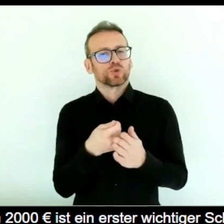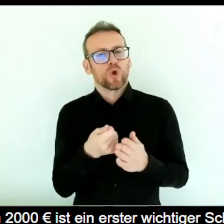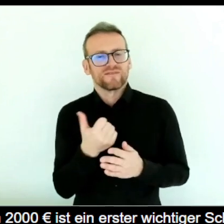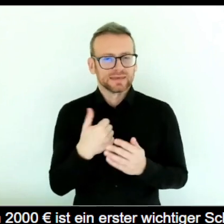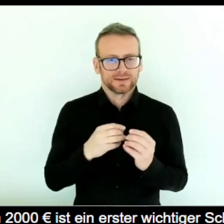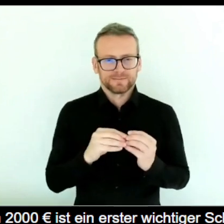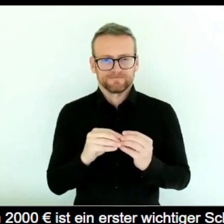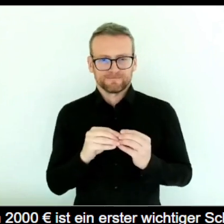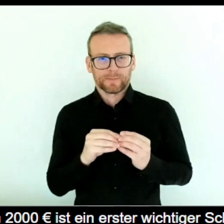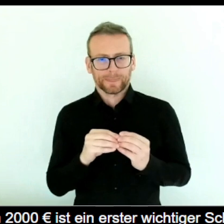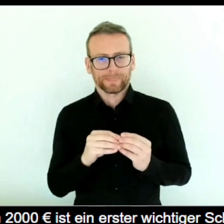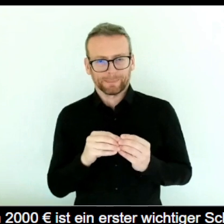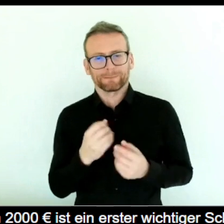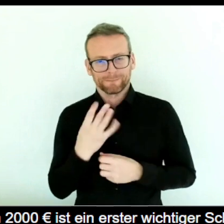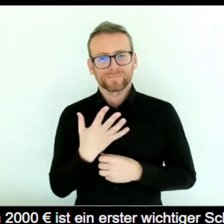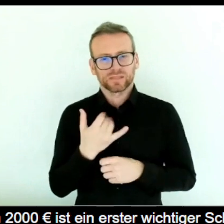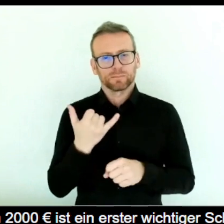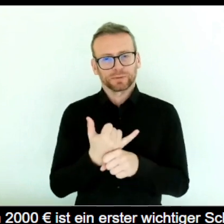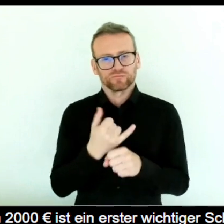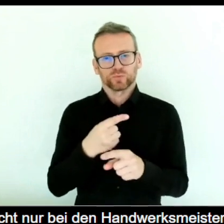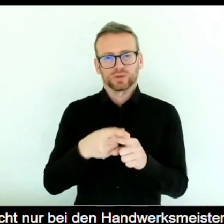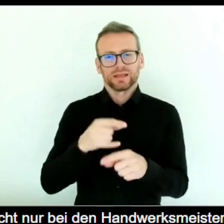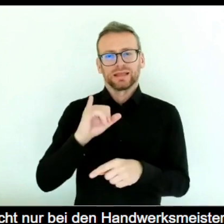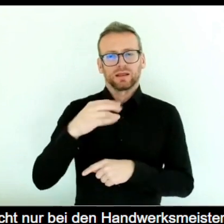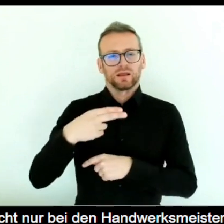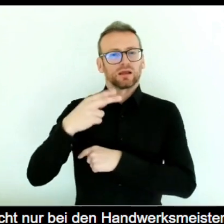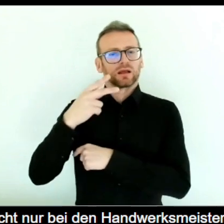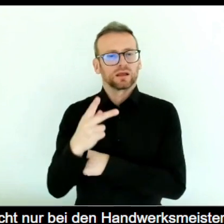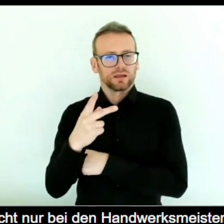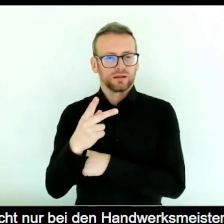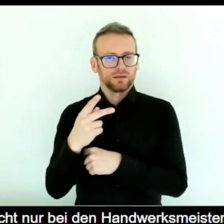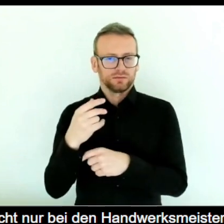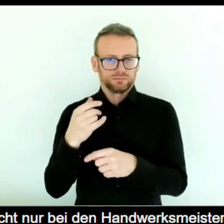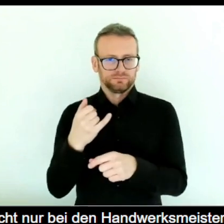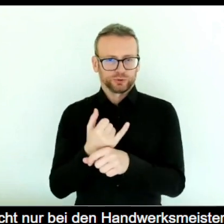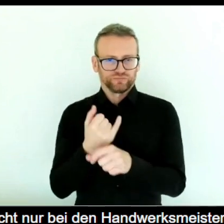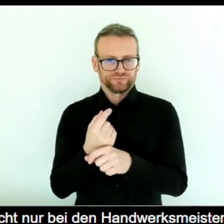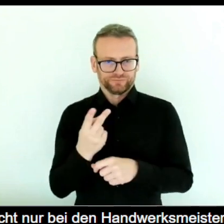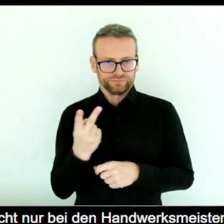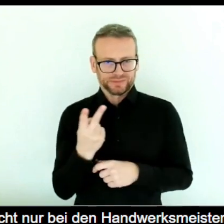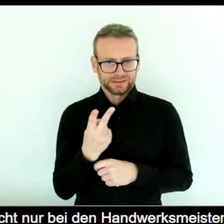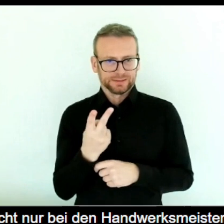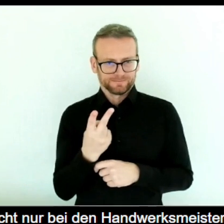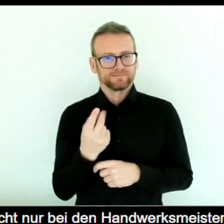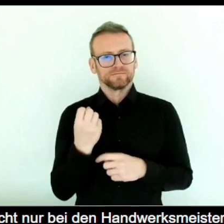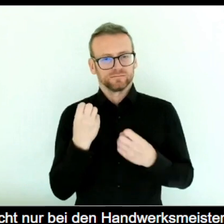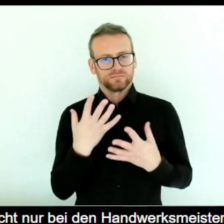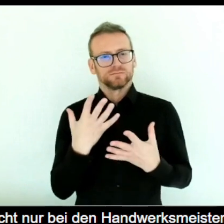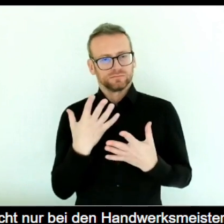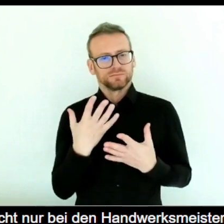sehen, dass wir neben der akademischen Ausbildung auch die berufliche Ausbildung sehr stark pushen müssen, weil wir dort große